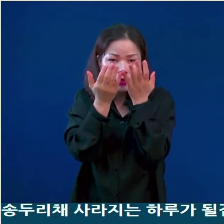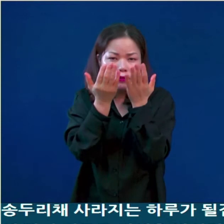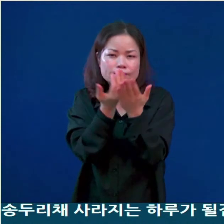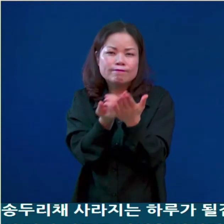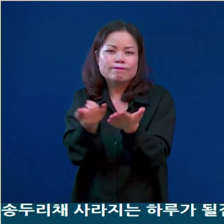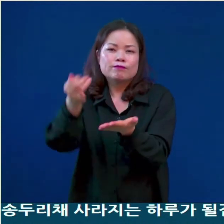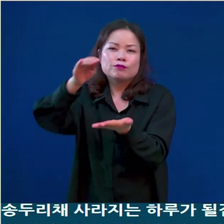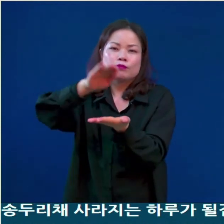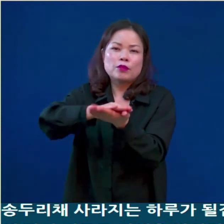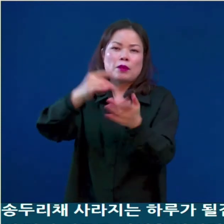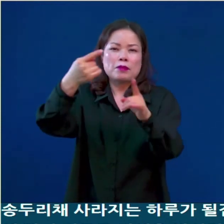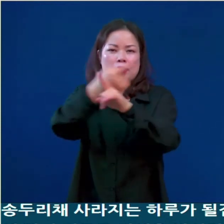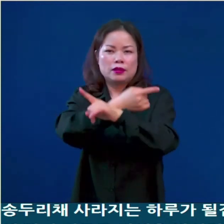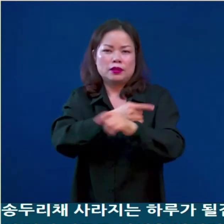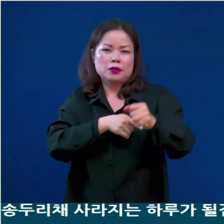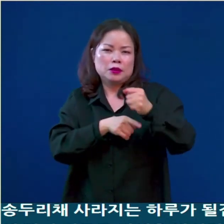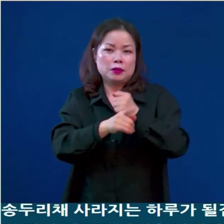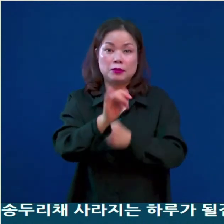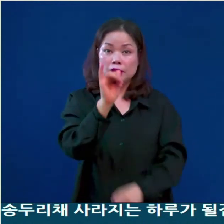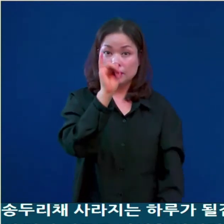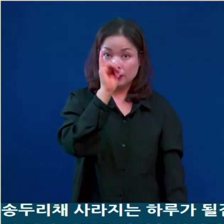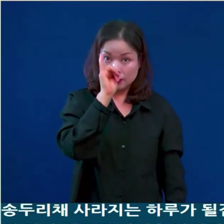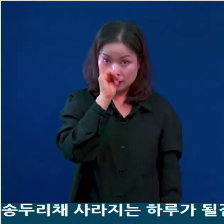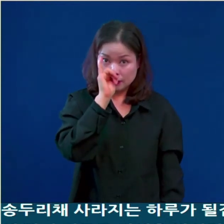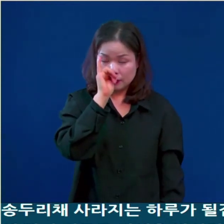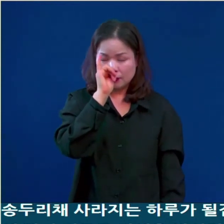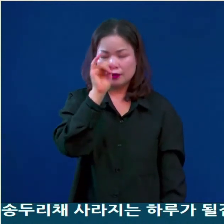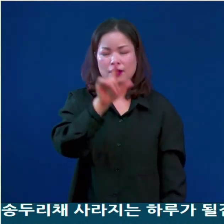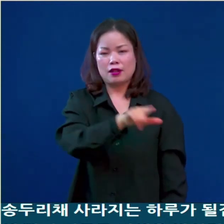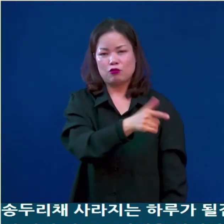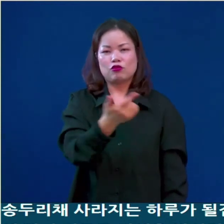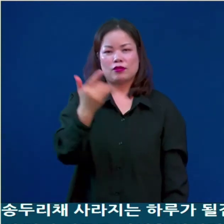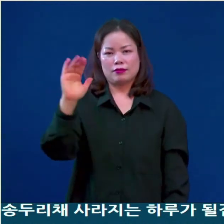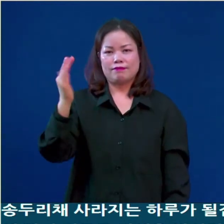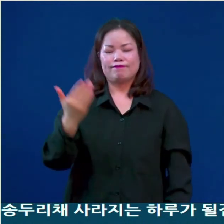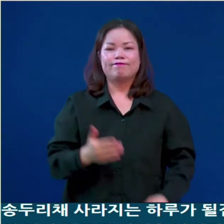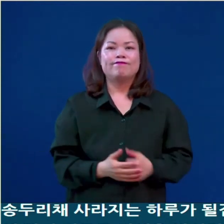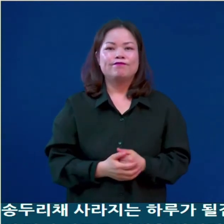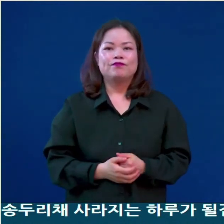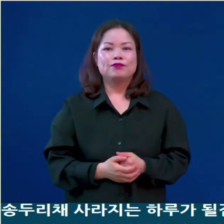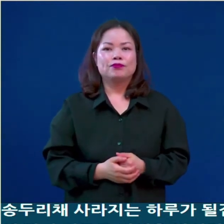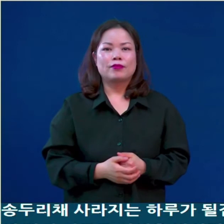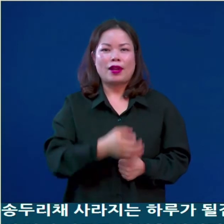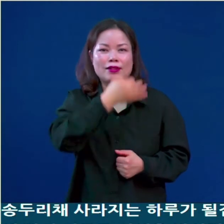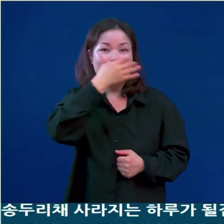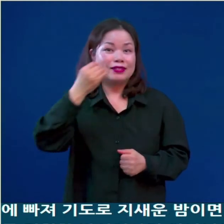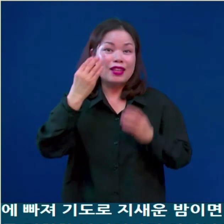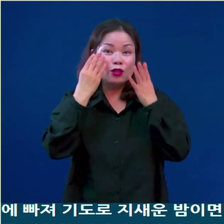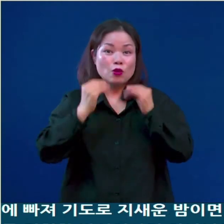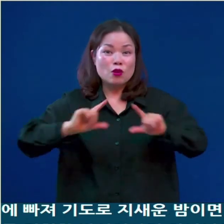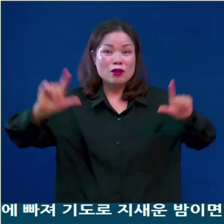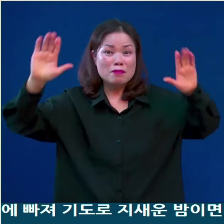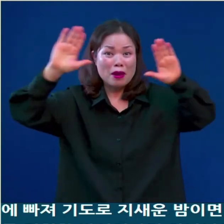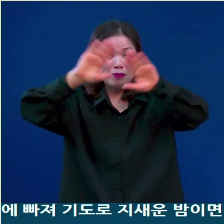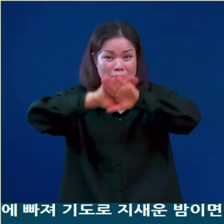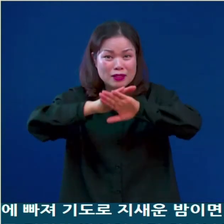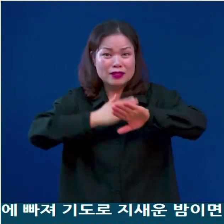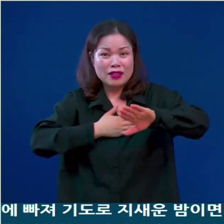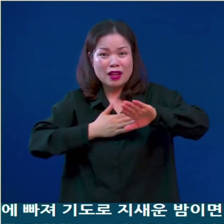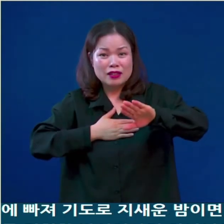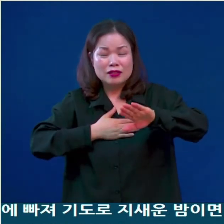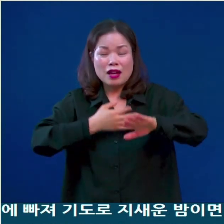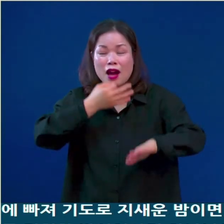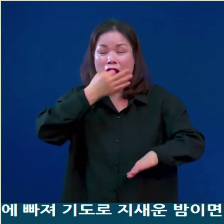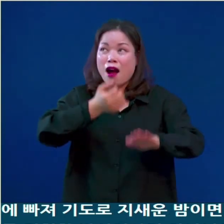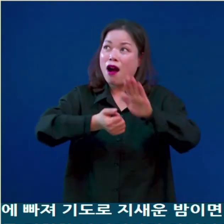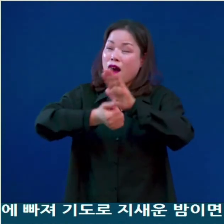갱신된 의미 있는 하루가 될 것입니다. 신나는 토요일 밤이 나의